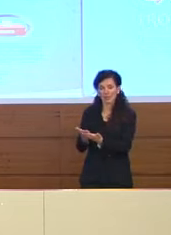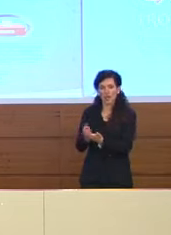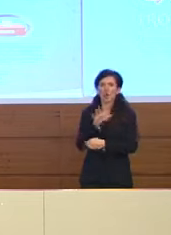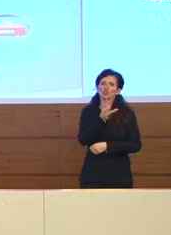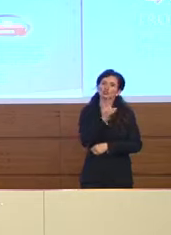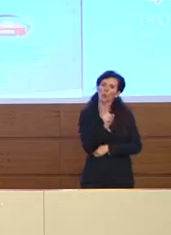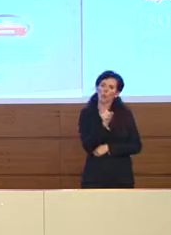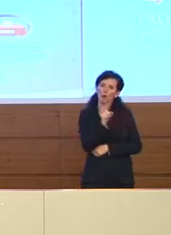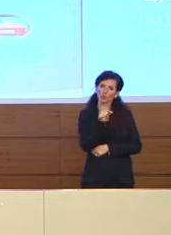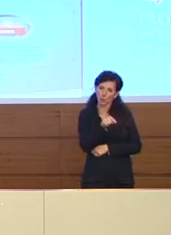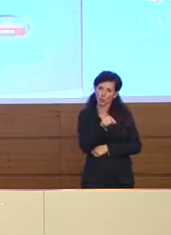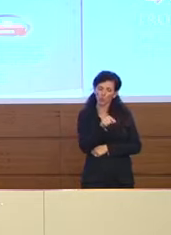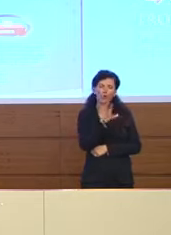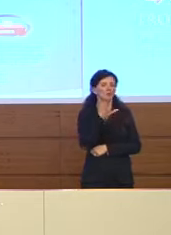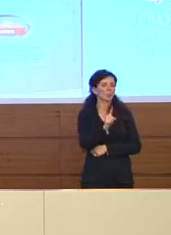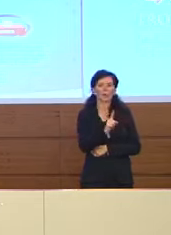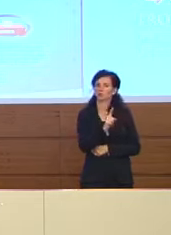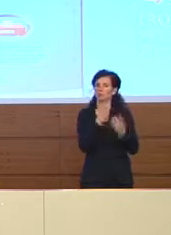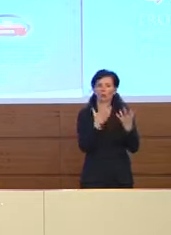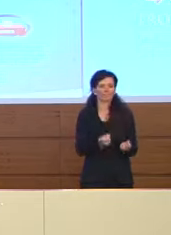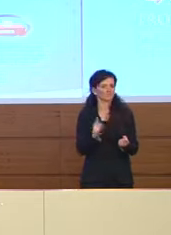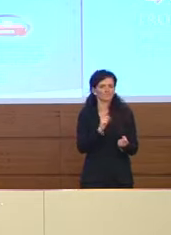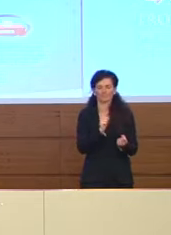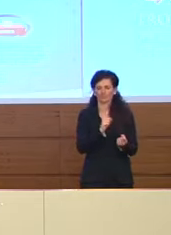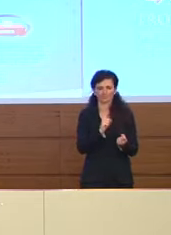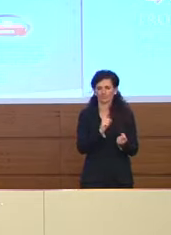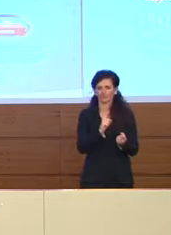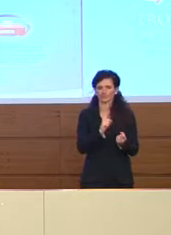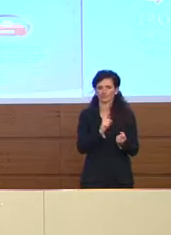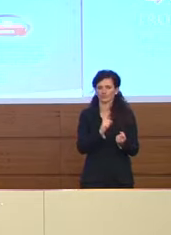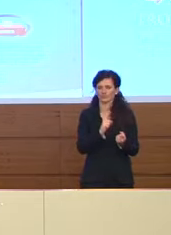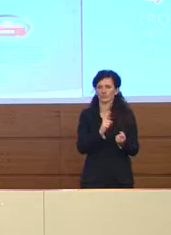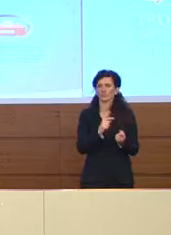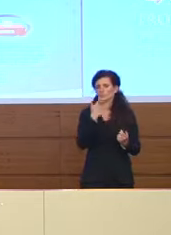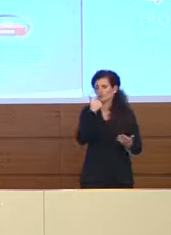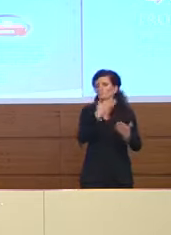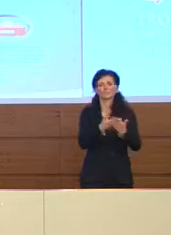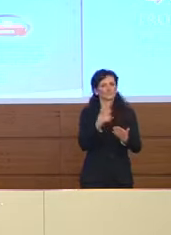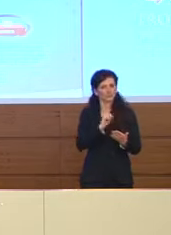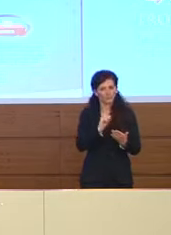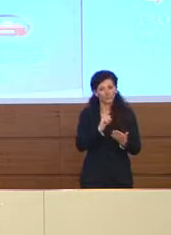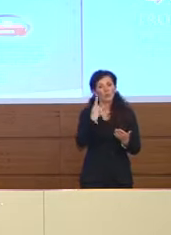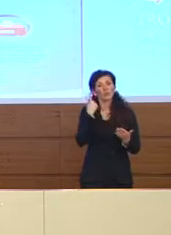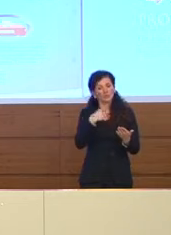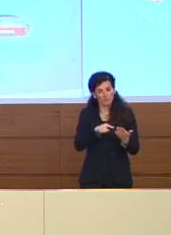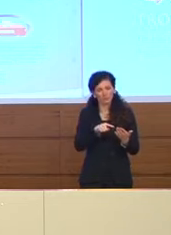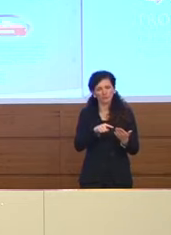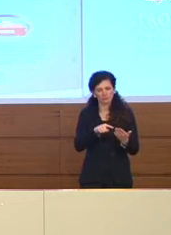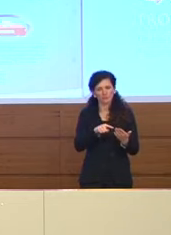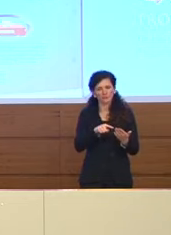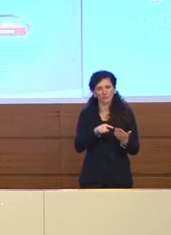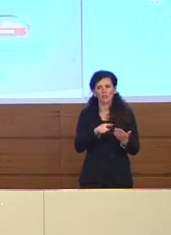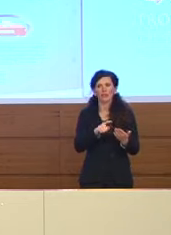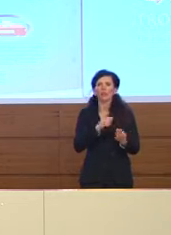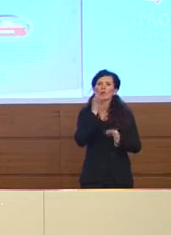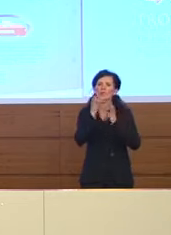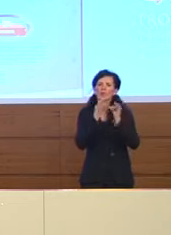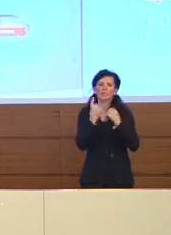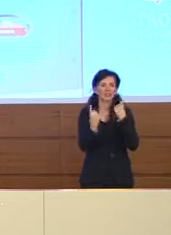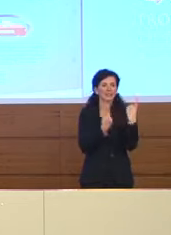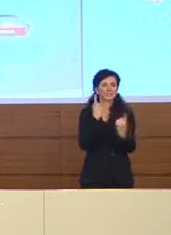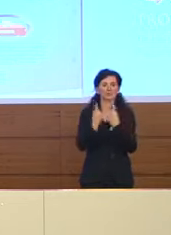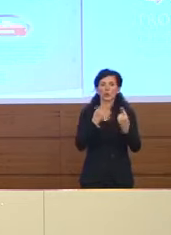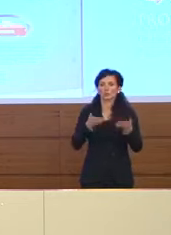parere non favorevole questo ancora una volta documenta come anche in situazioni emergenziali sia